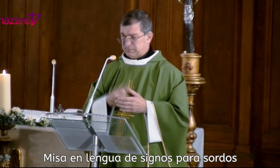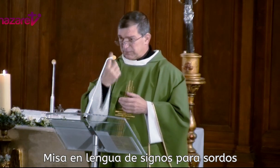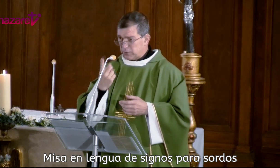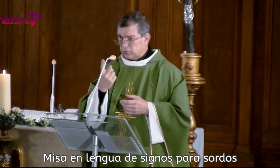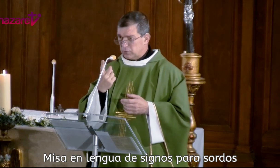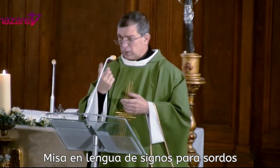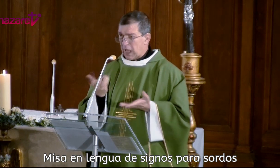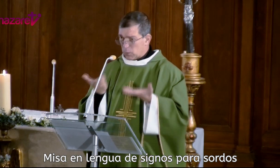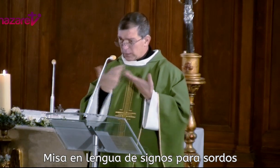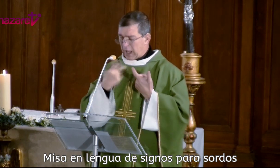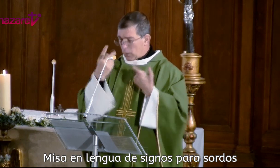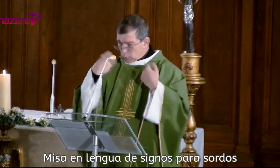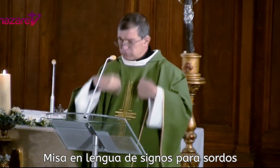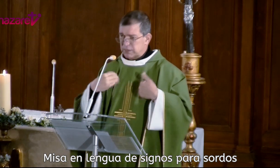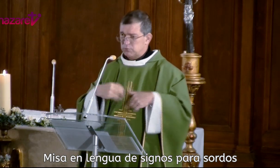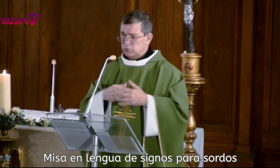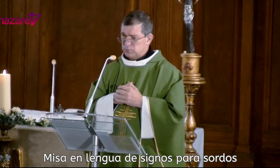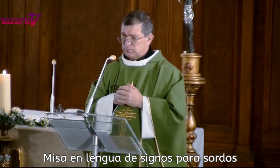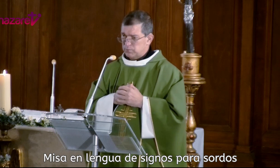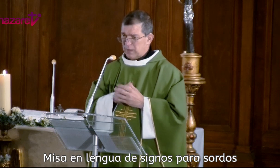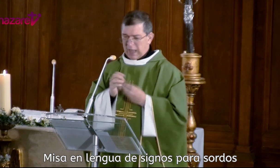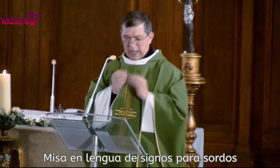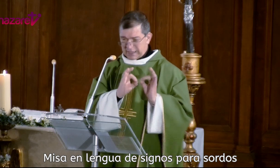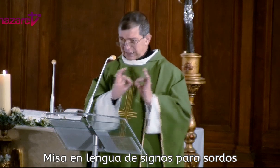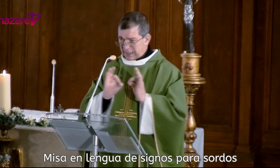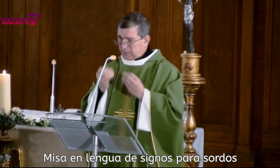Primero, ayudar a uno mismo, arreglar bien,